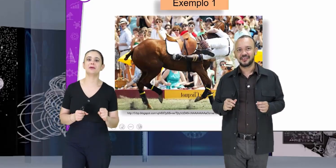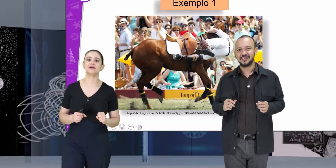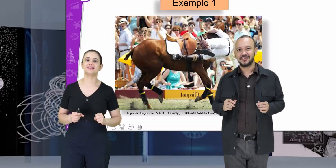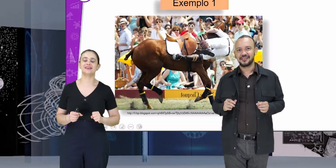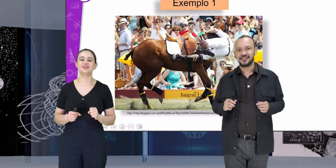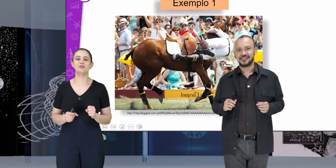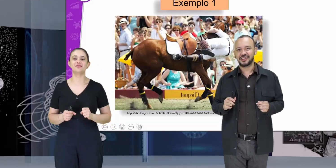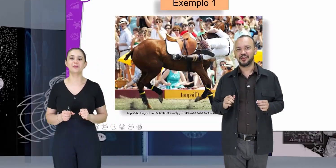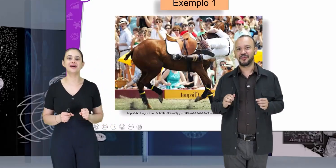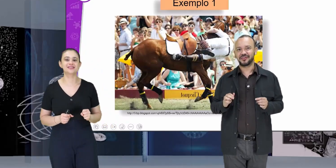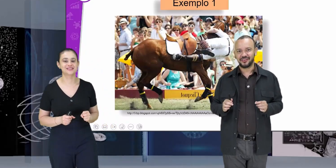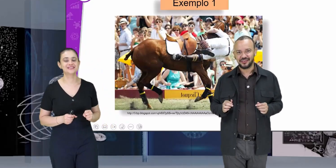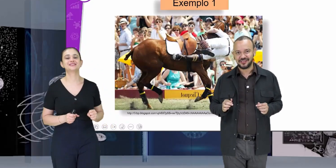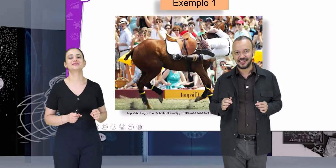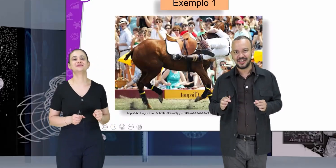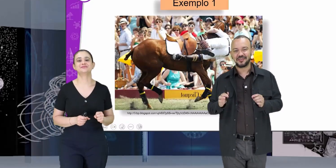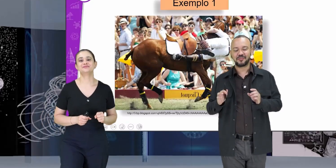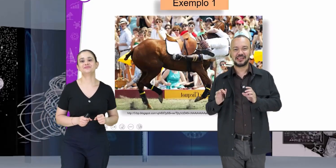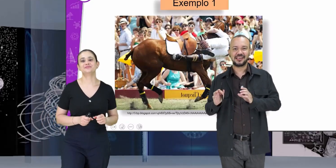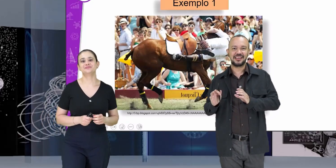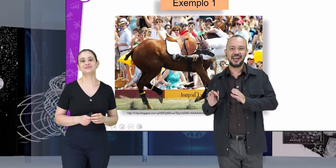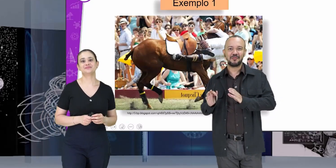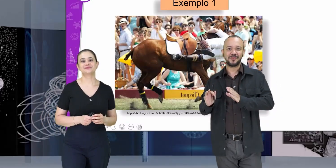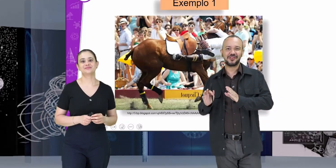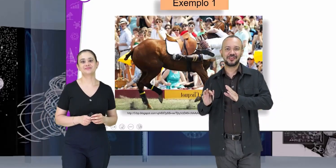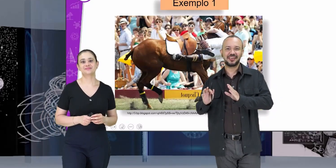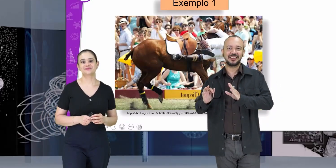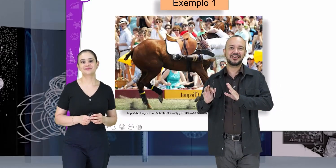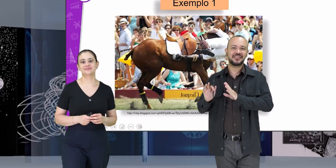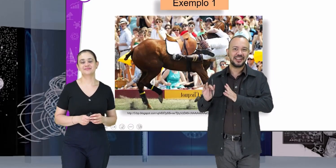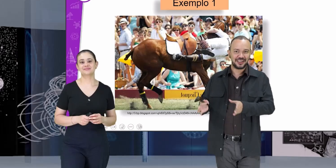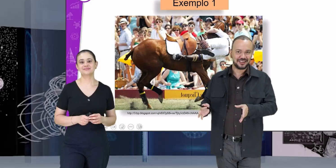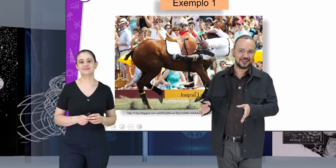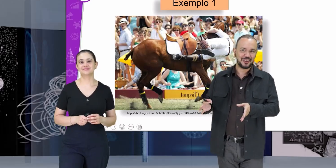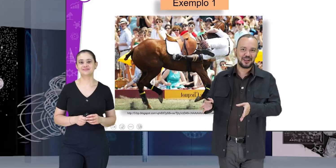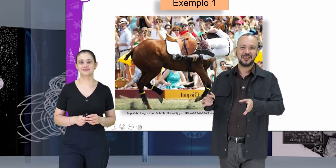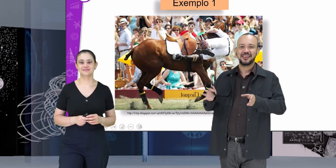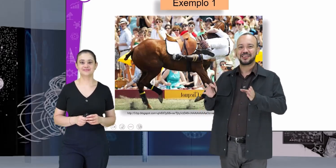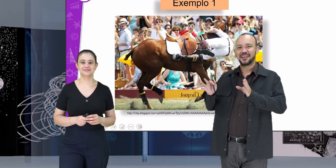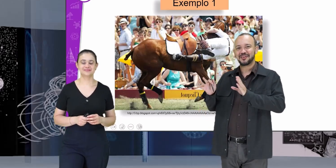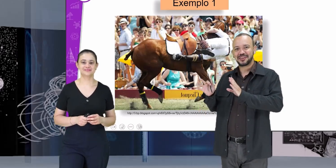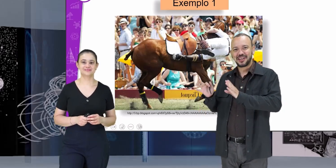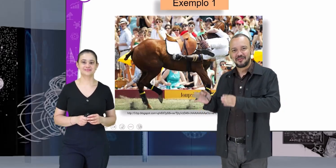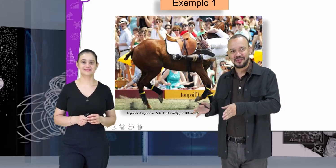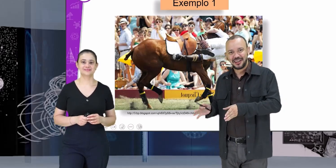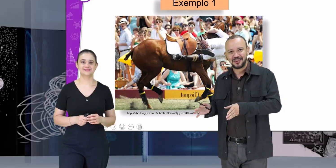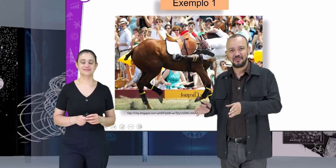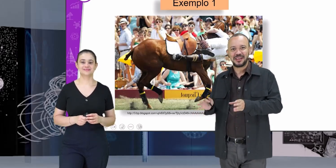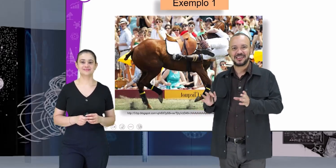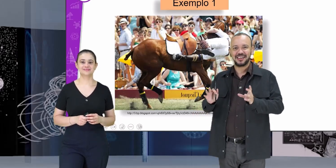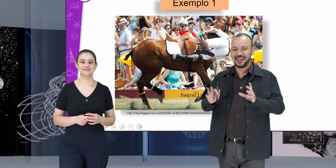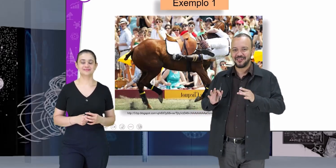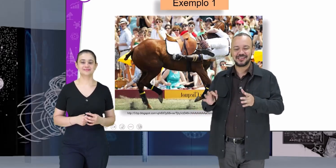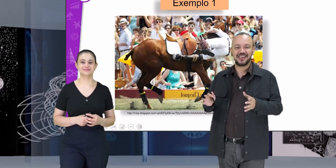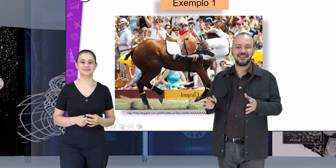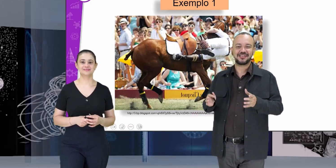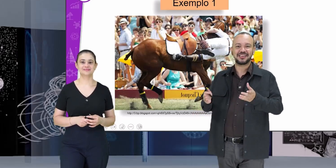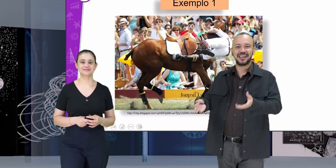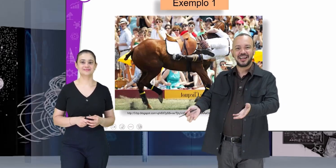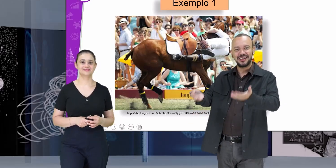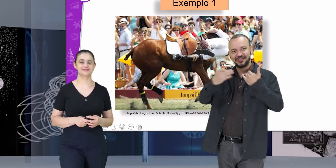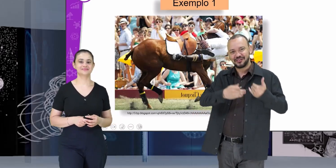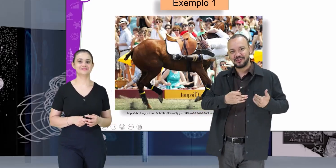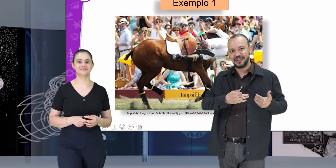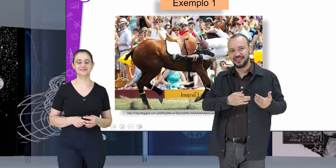tende a permanecer no movimento. Você já montou, né? Pensa aí, professor, já andei de jegue, né? Já andou de cavalo? Pensa aí, já aconteceu isso?